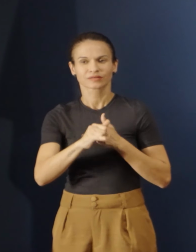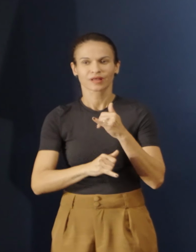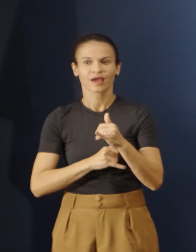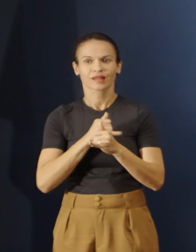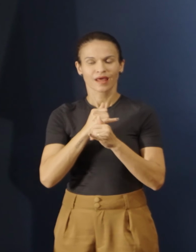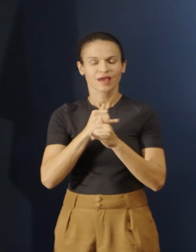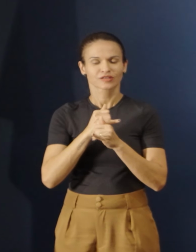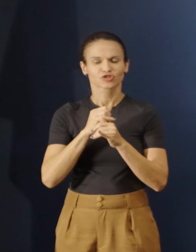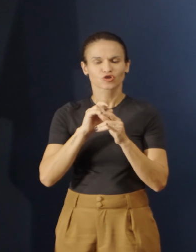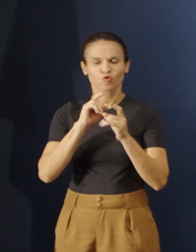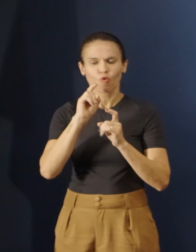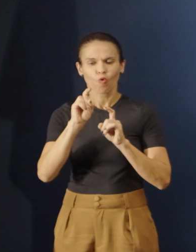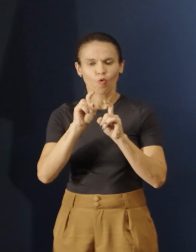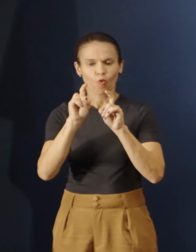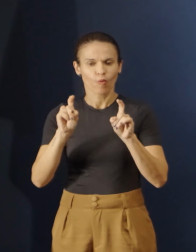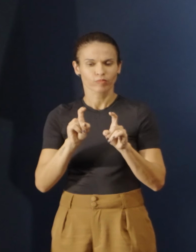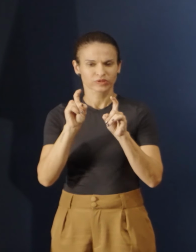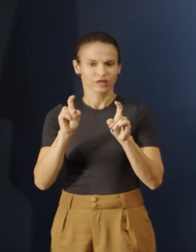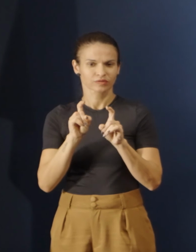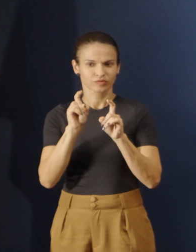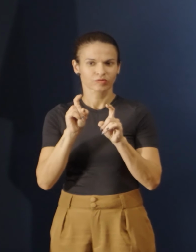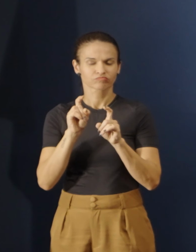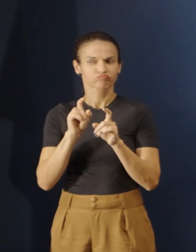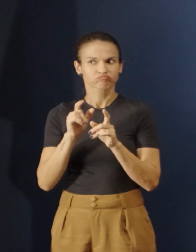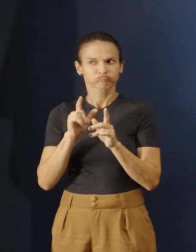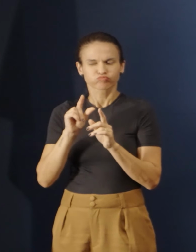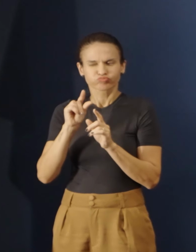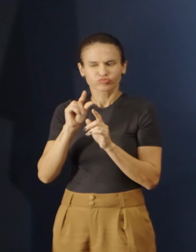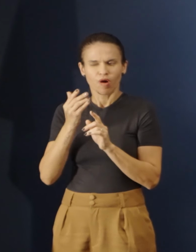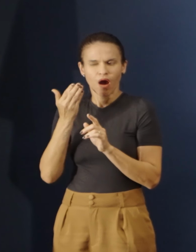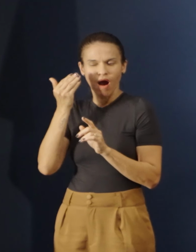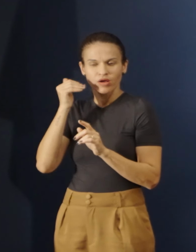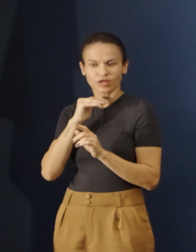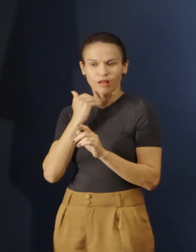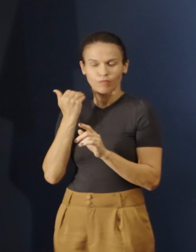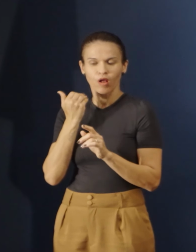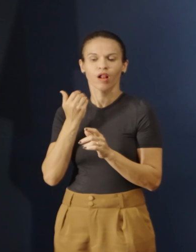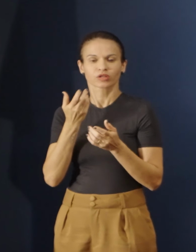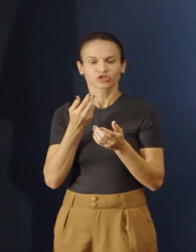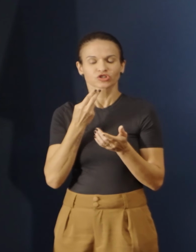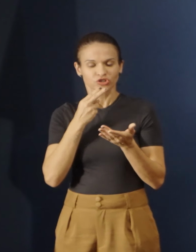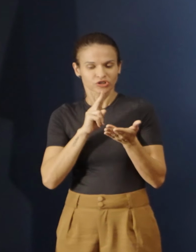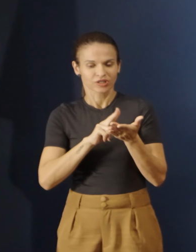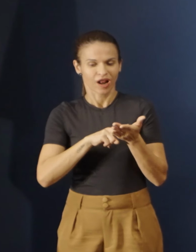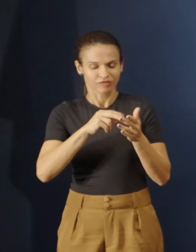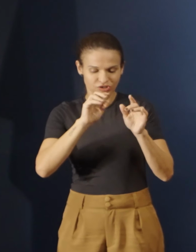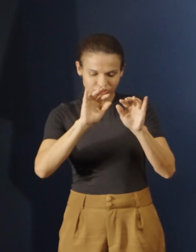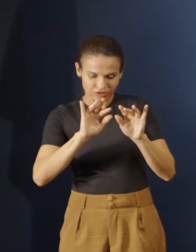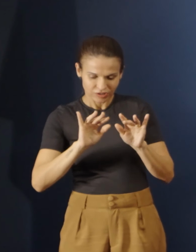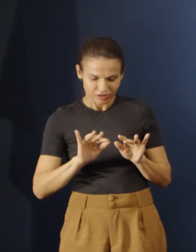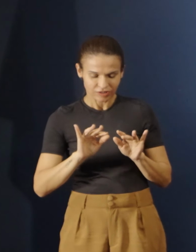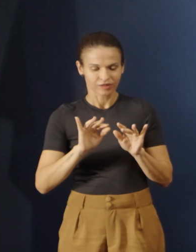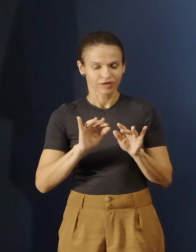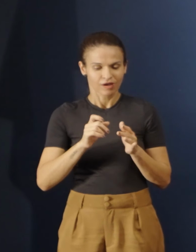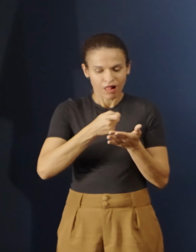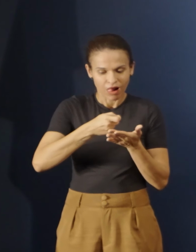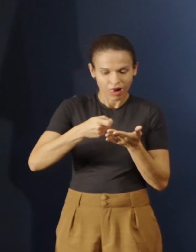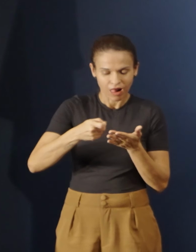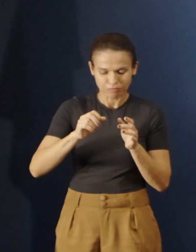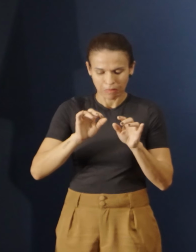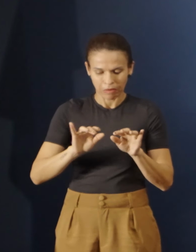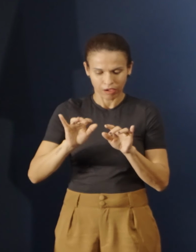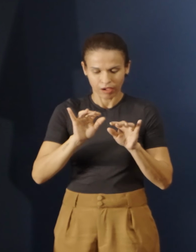até tempo antes de morrer, ela está escrevendo cartas, ou está geografando, ou manuscrevendo, mas já estava muito trêmula, ela batia mais